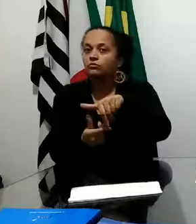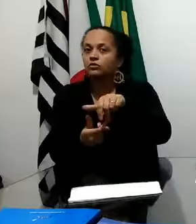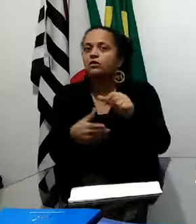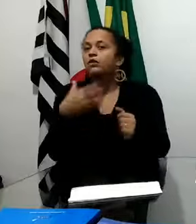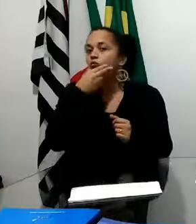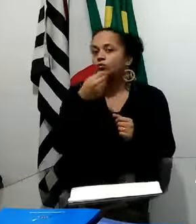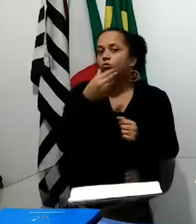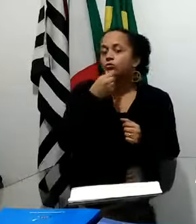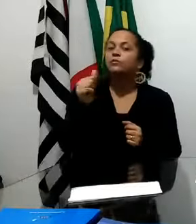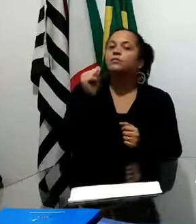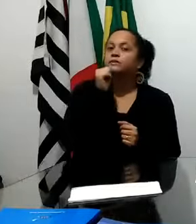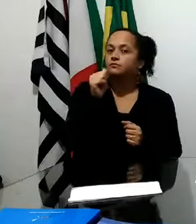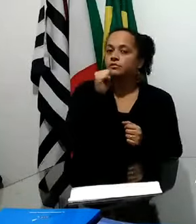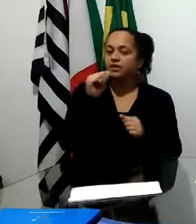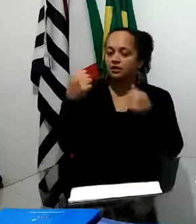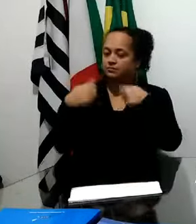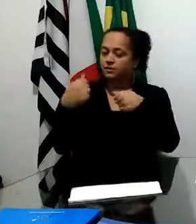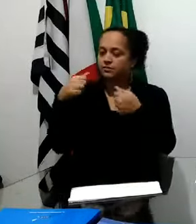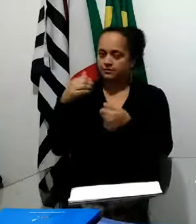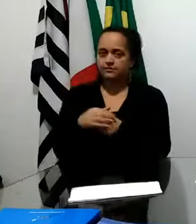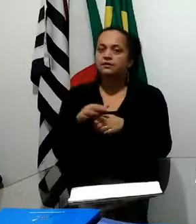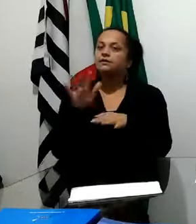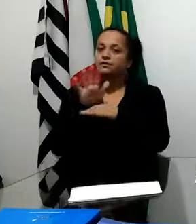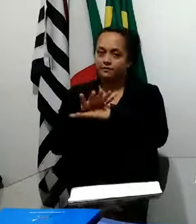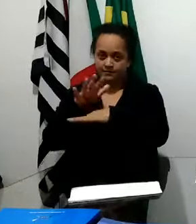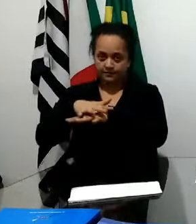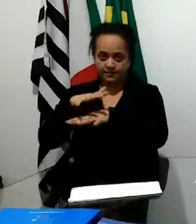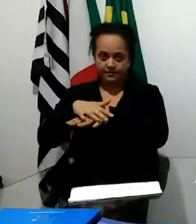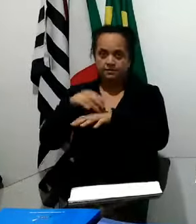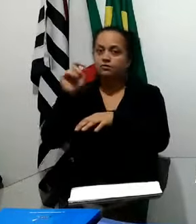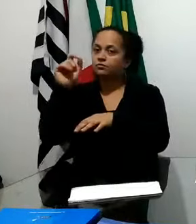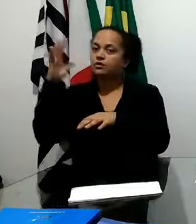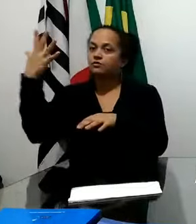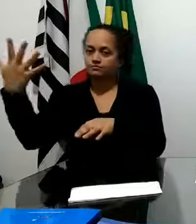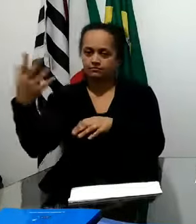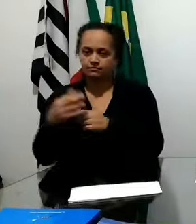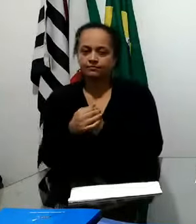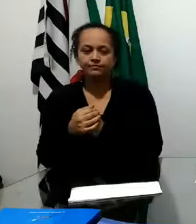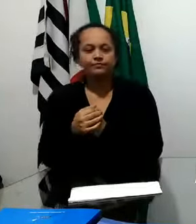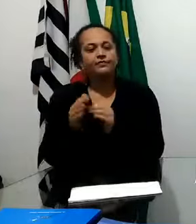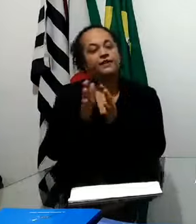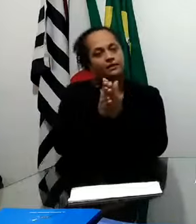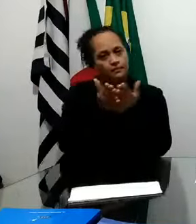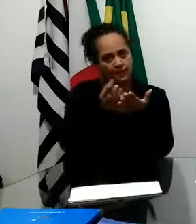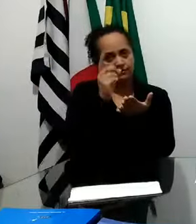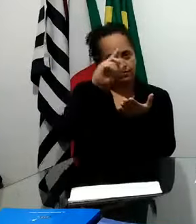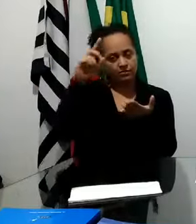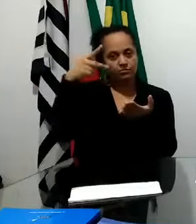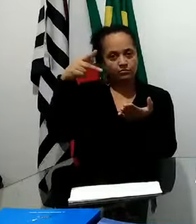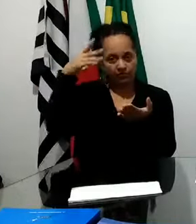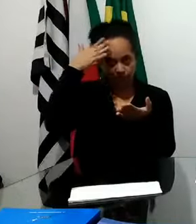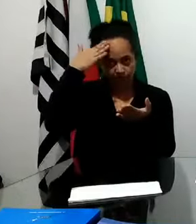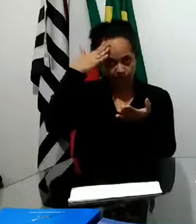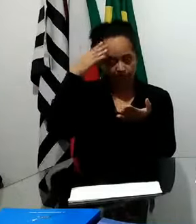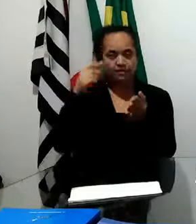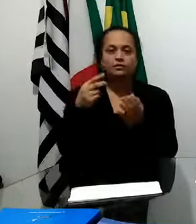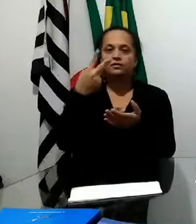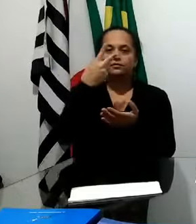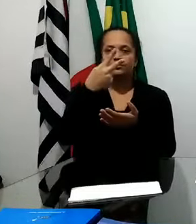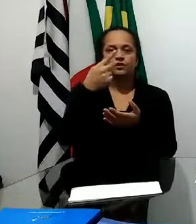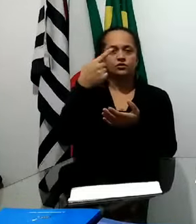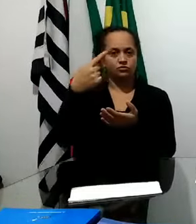se cumpra. A Bíblia diz lá em Provérbios 21, 21, que por meio da oração, o coração do rei